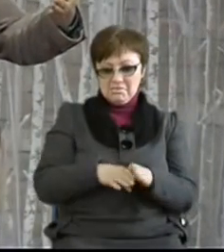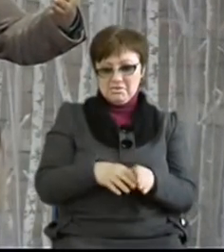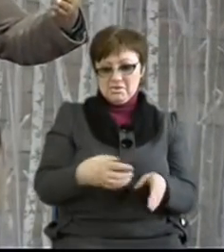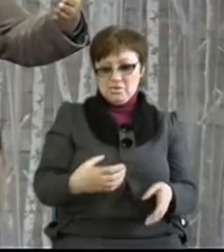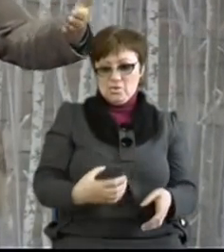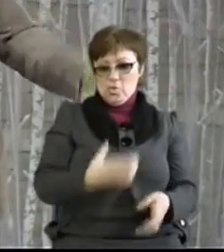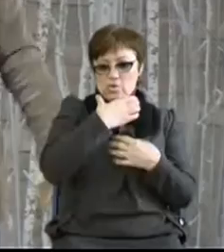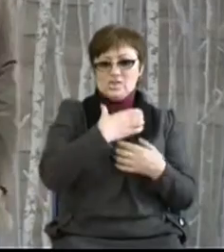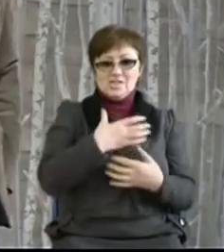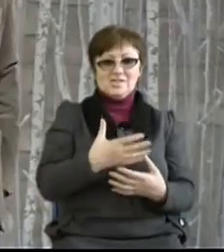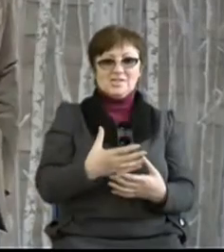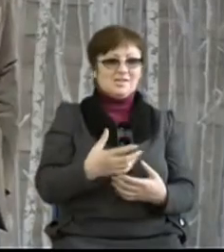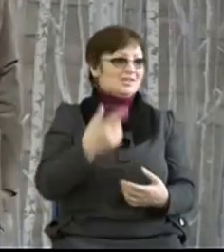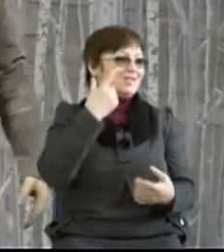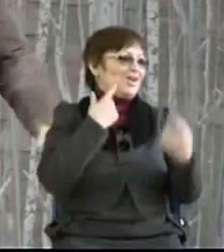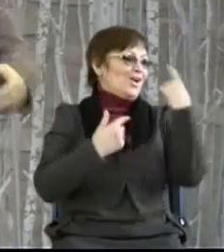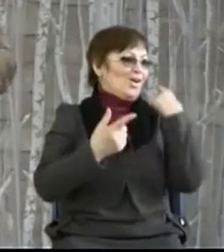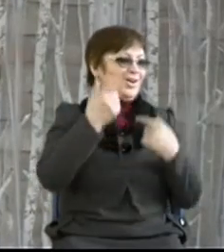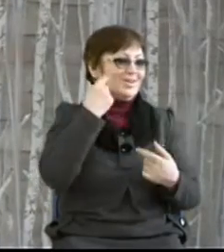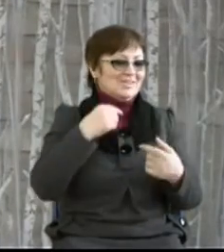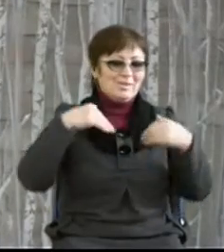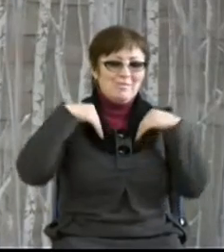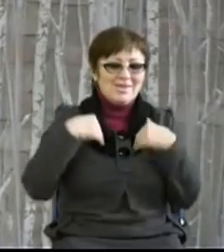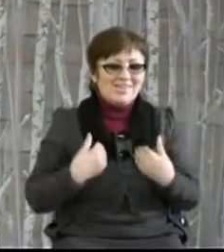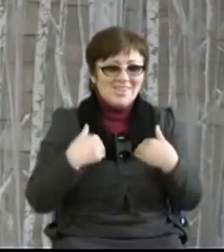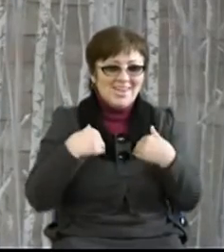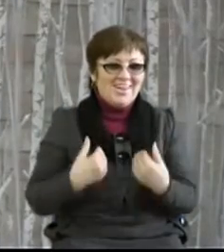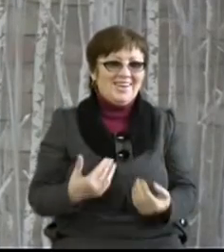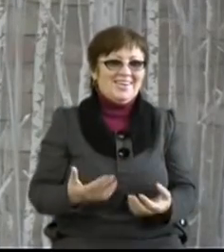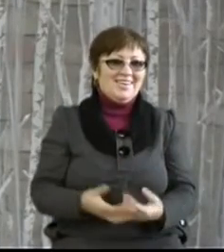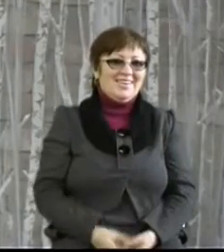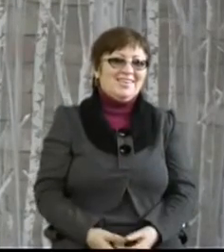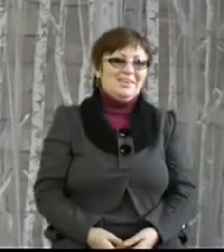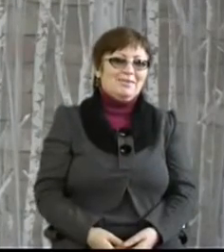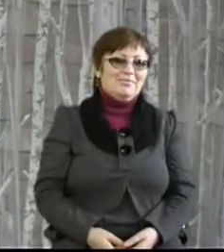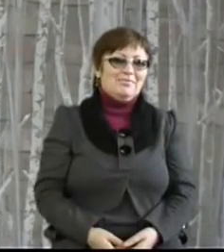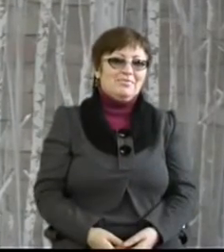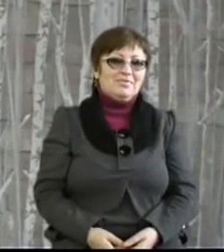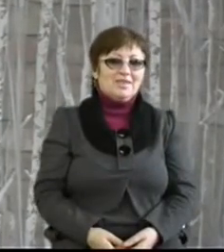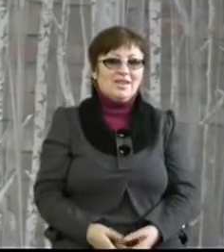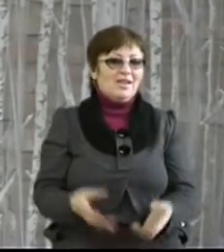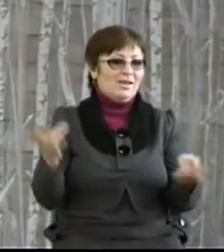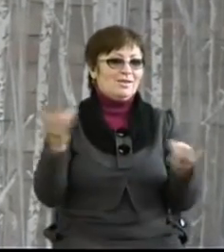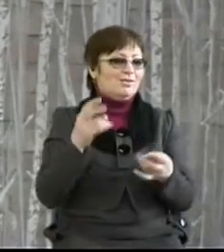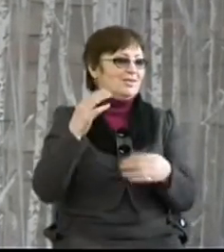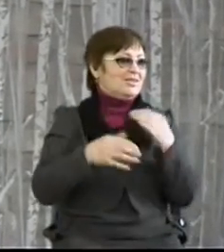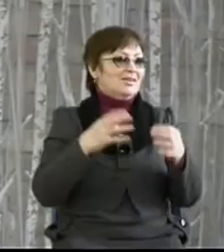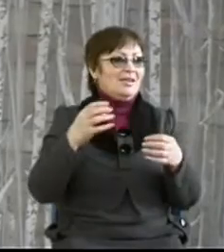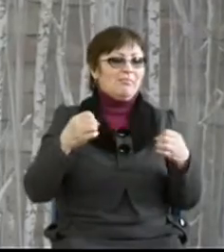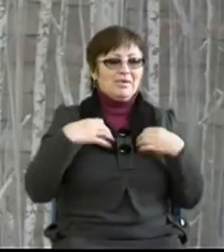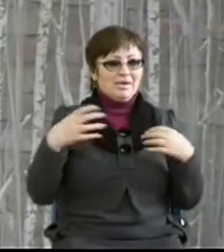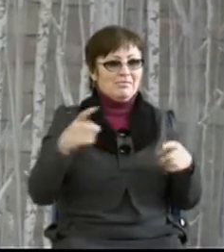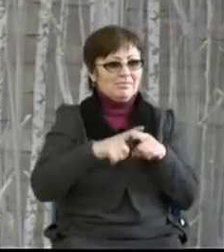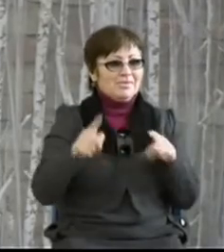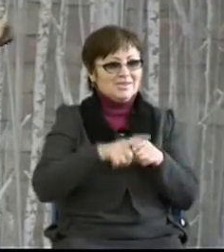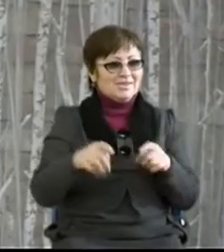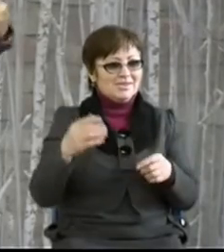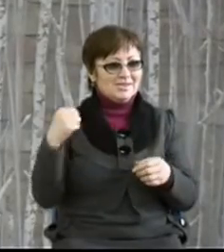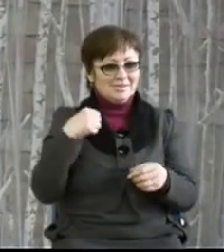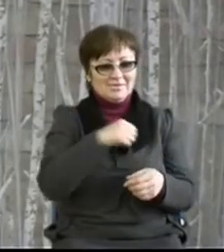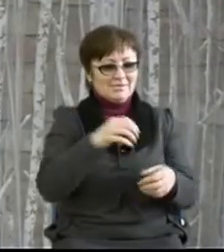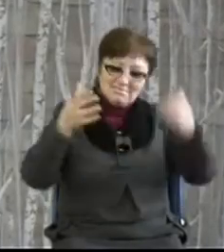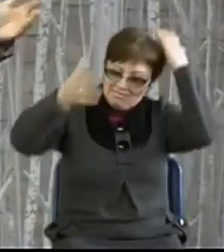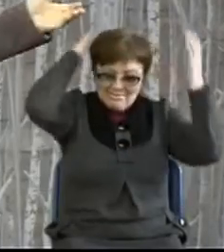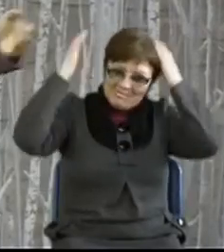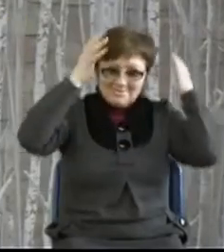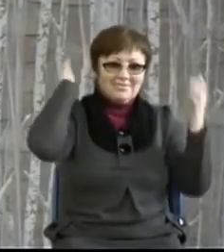ужас. Слезы, печаль, вот, а нужно идти на праздник. Быстро на скорую руку все раз,